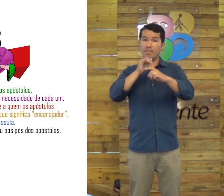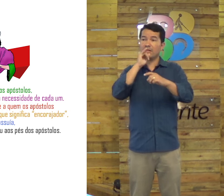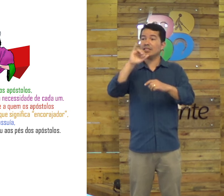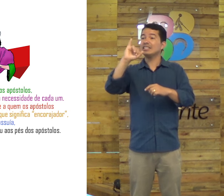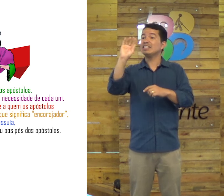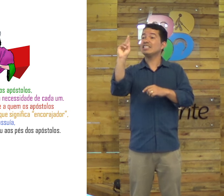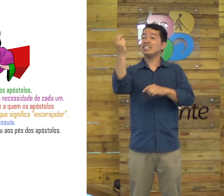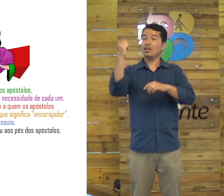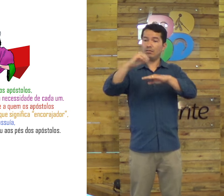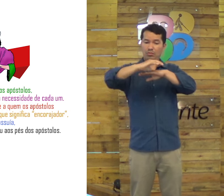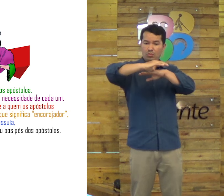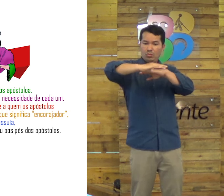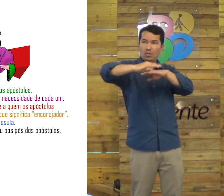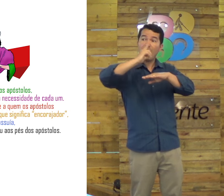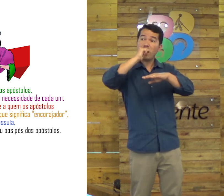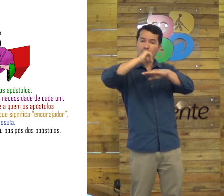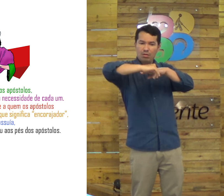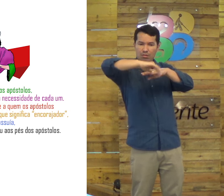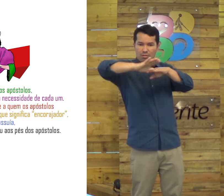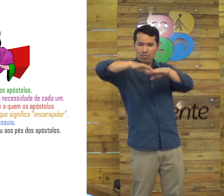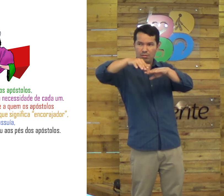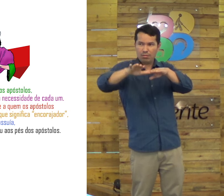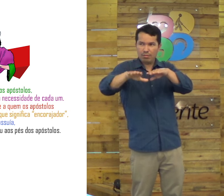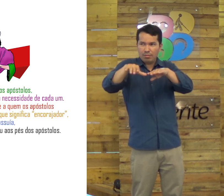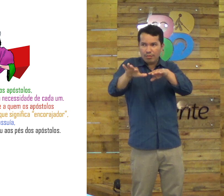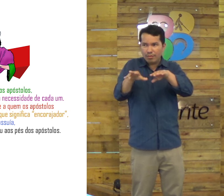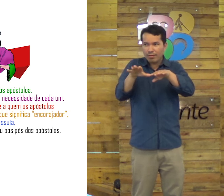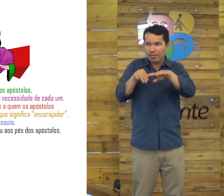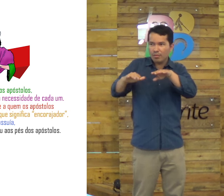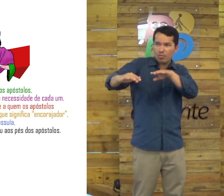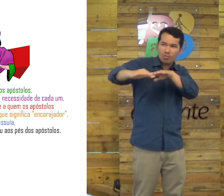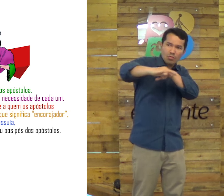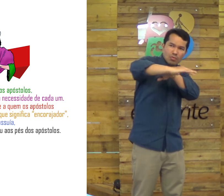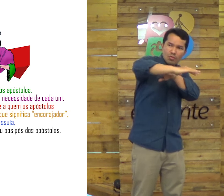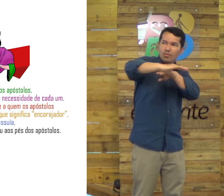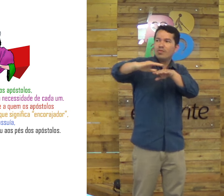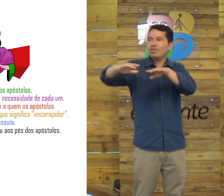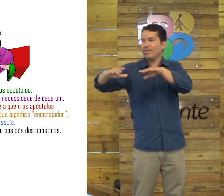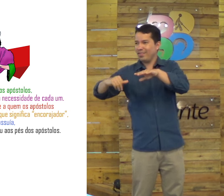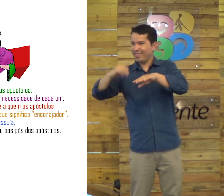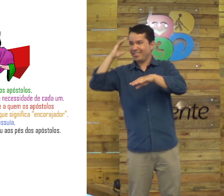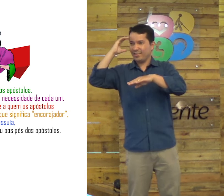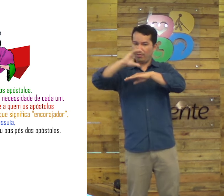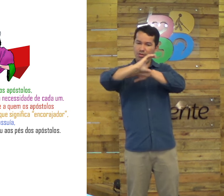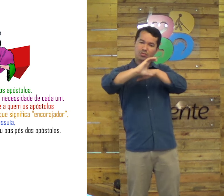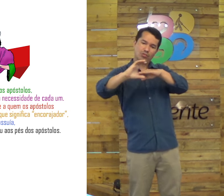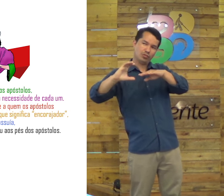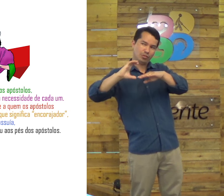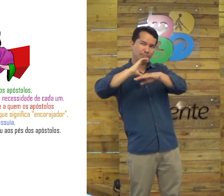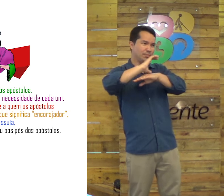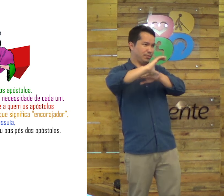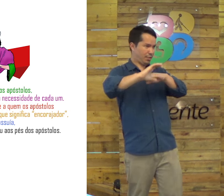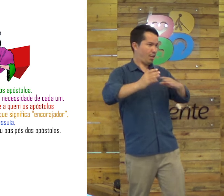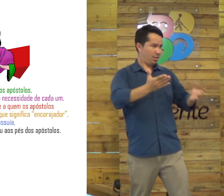Chifre, por que esse sinal? Porque ele é uma ilha, né? Tinha água, tinha água em volta de um pedaço de terra, e o sinal fica assim.